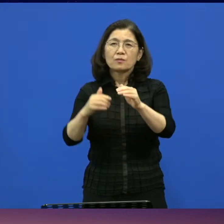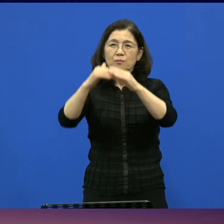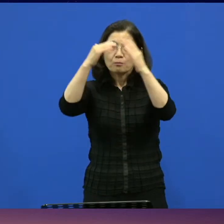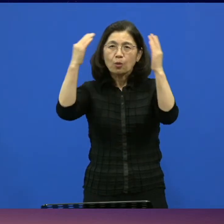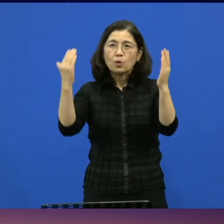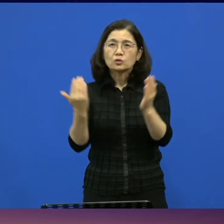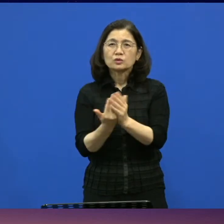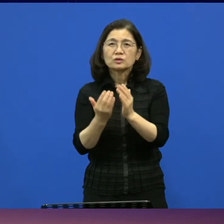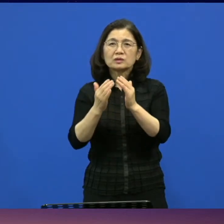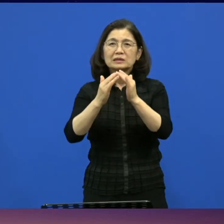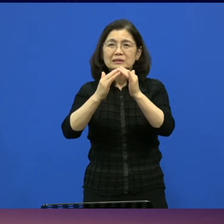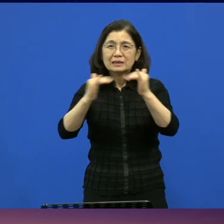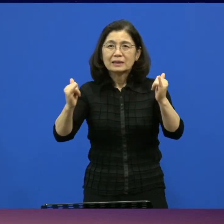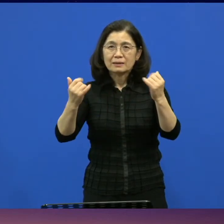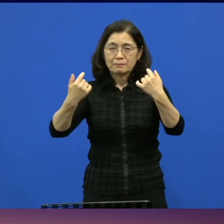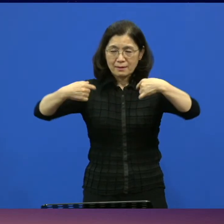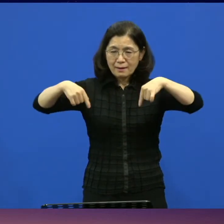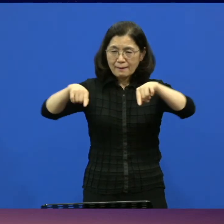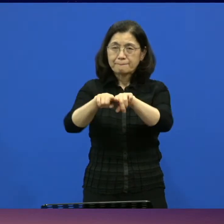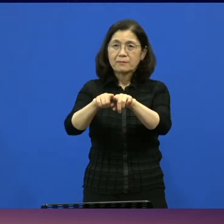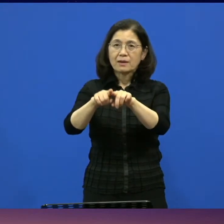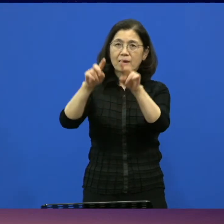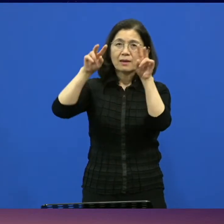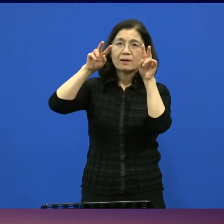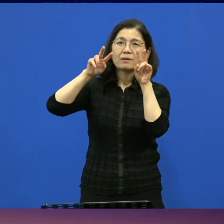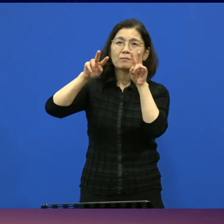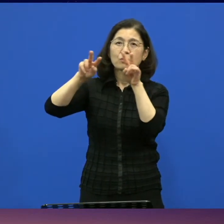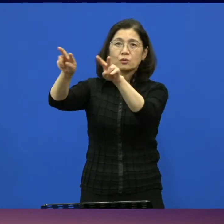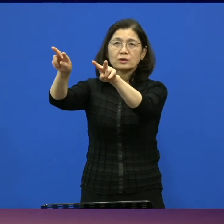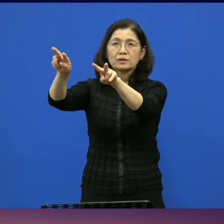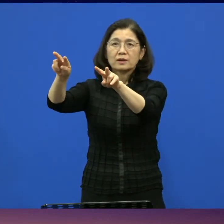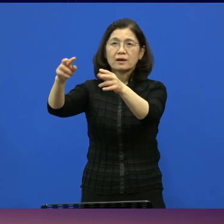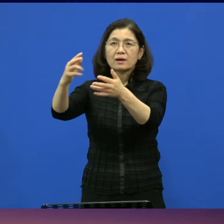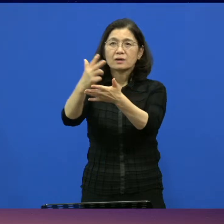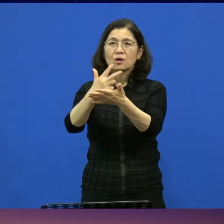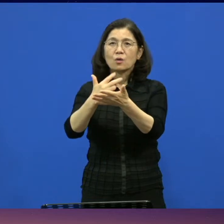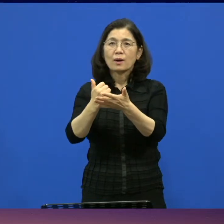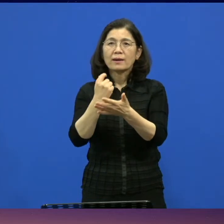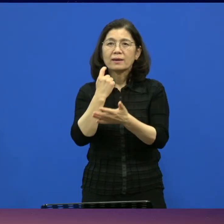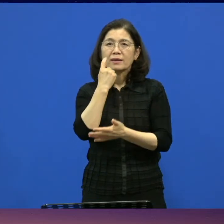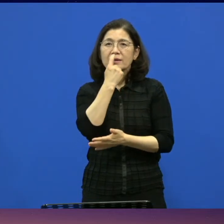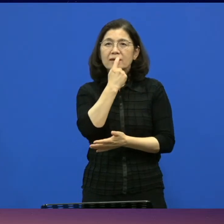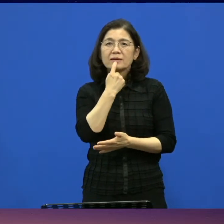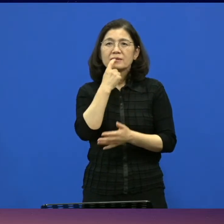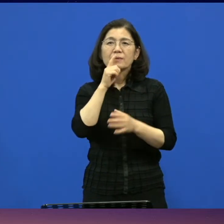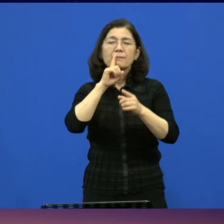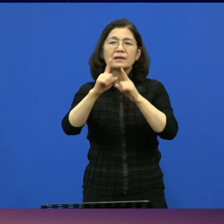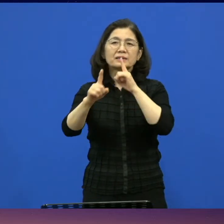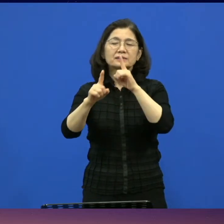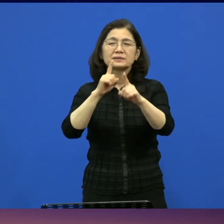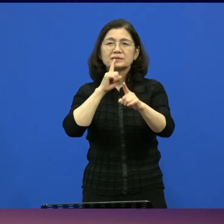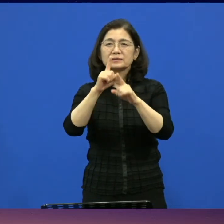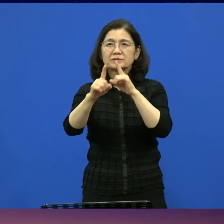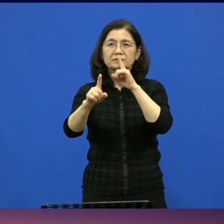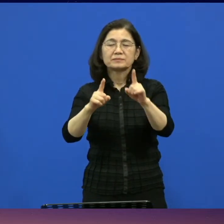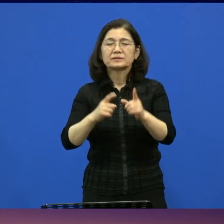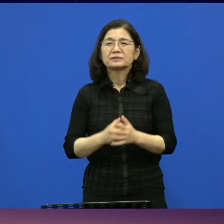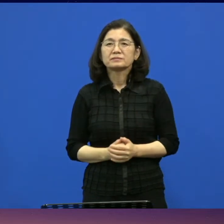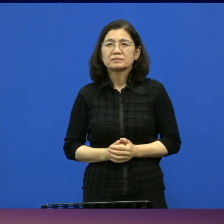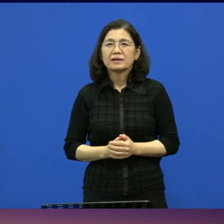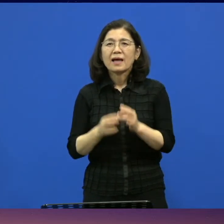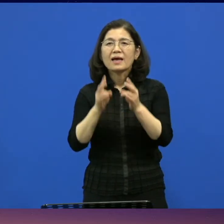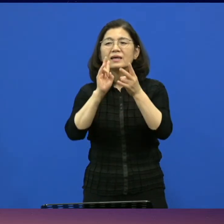모든 육체가 그것을 함께 보리라. 이는 여호와의 입이 말씀하셨느니라. 이 예언의